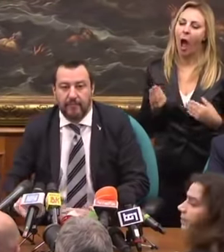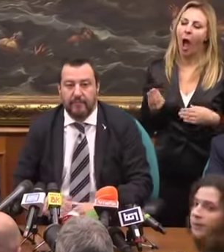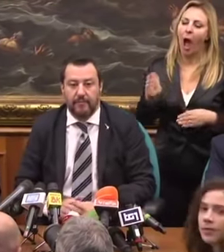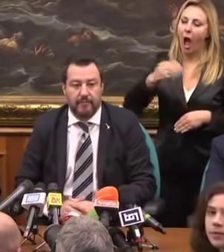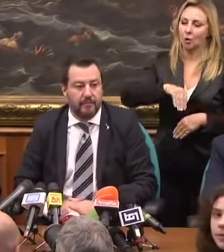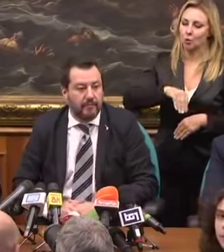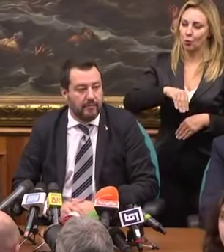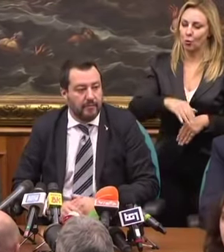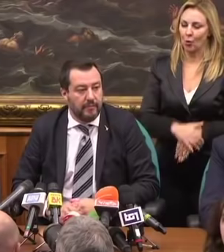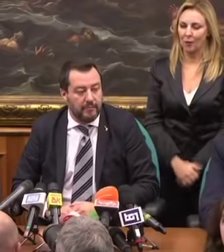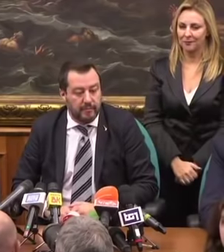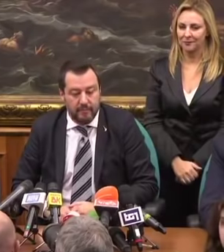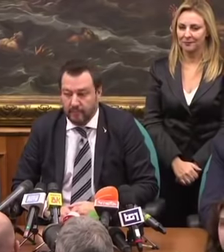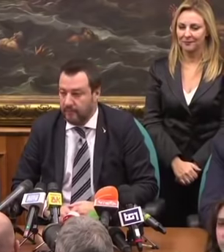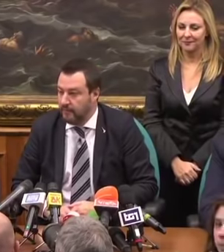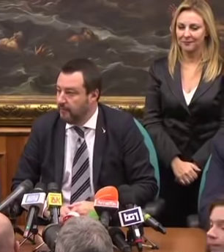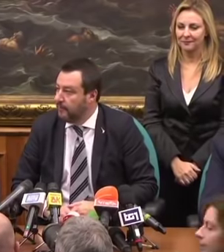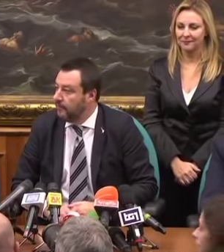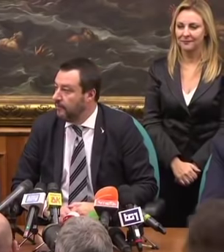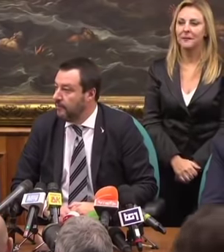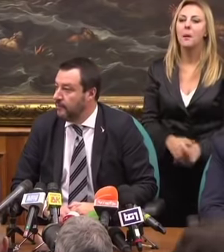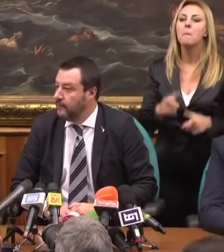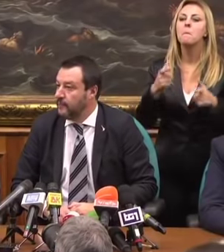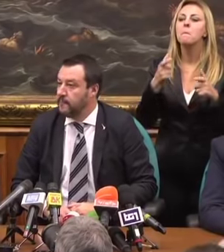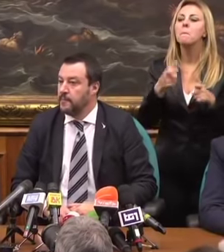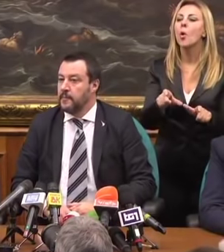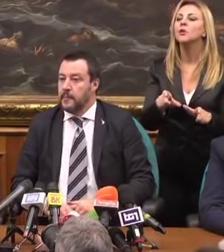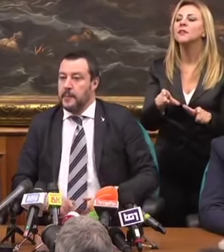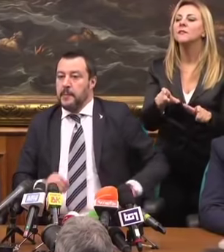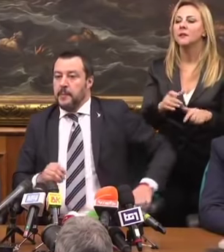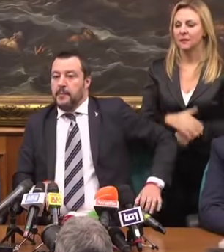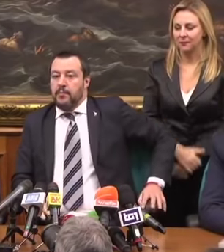aggiungo anche quelle che sono le motivazioni